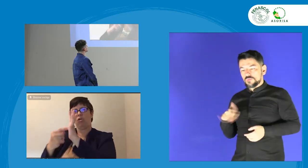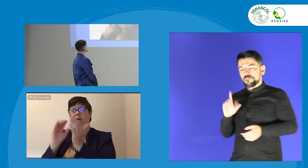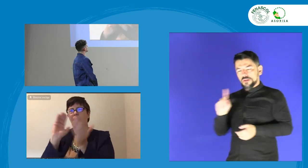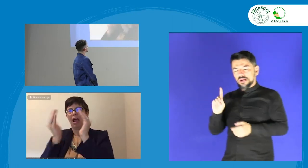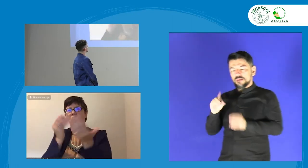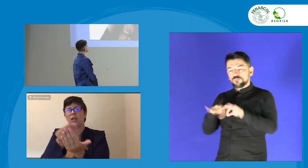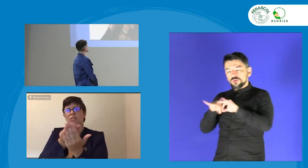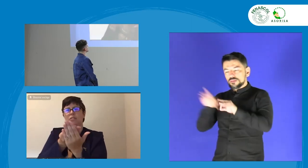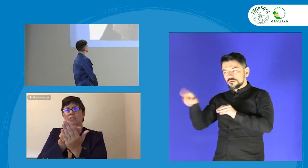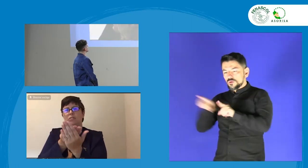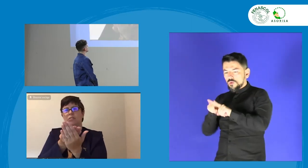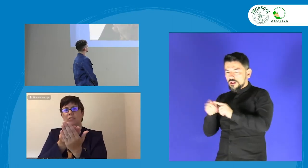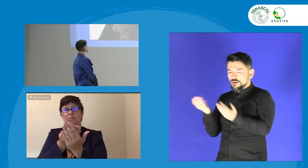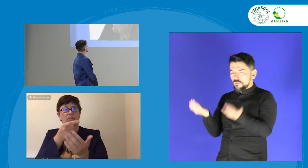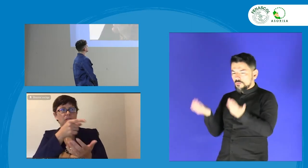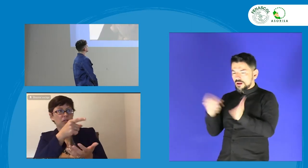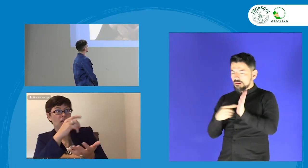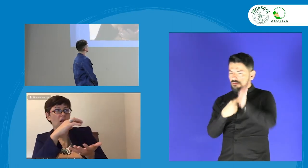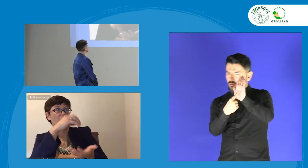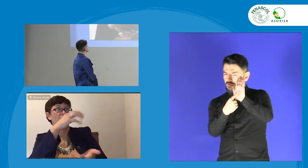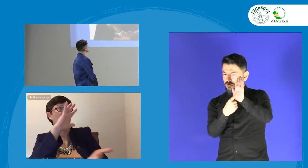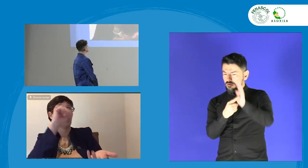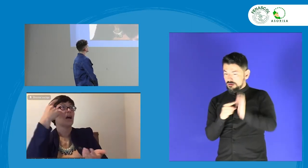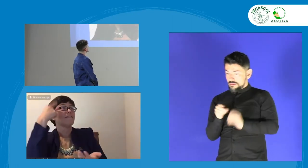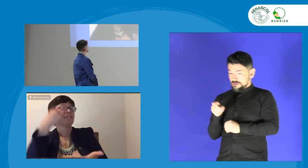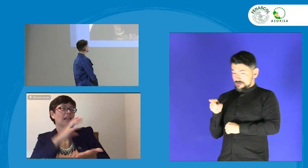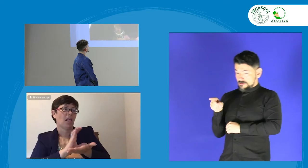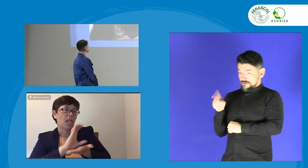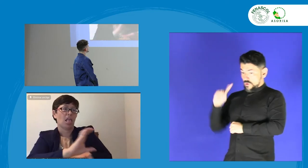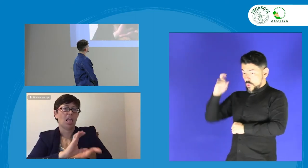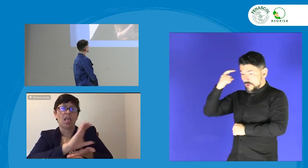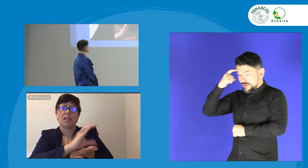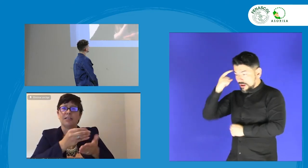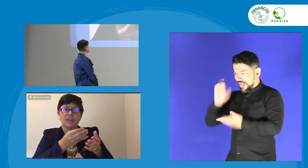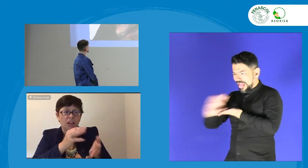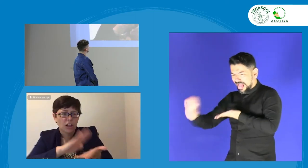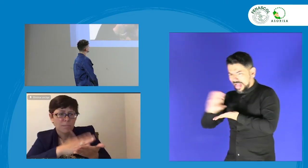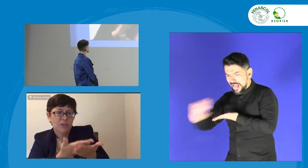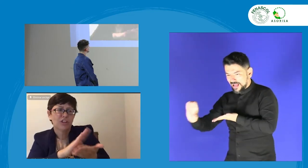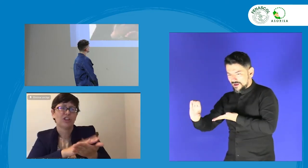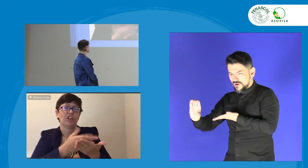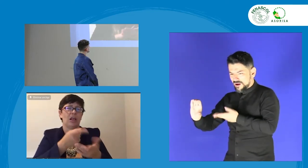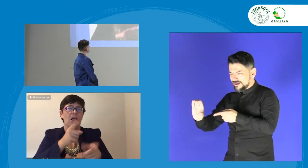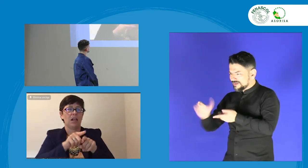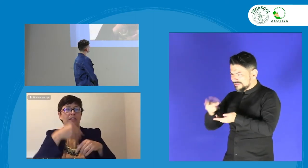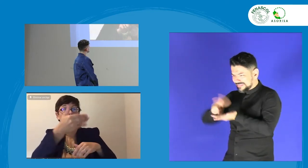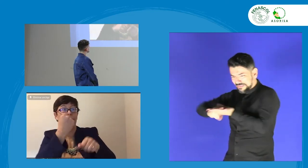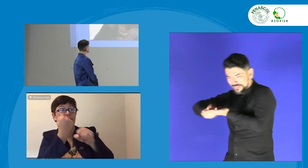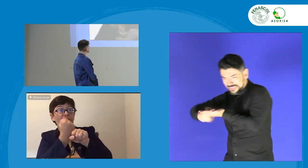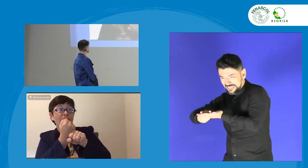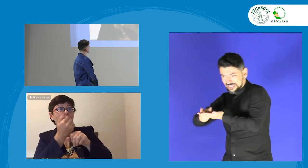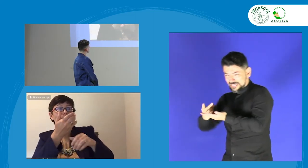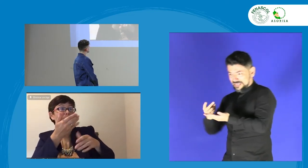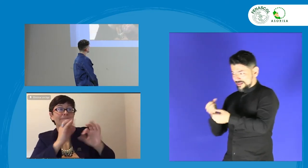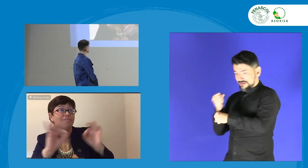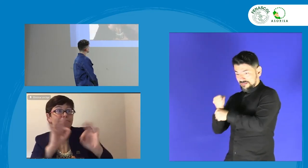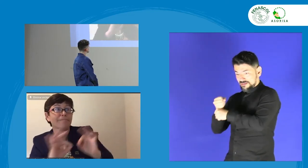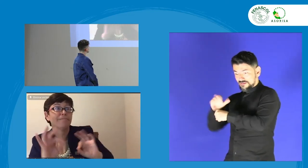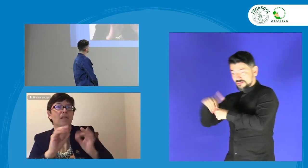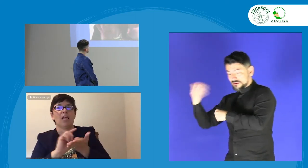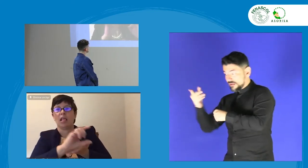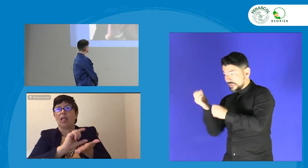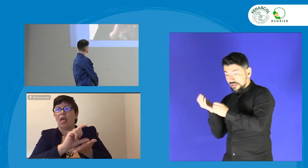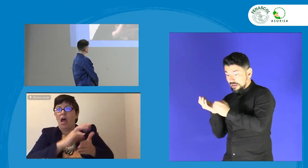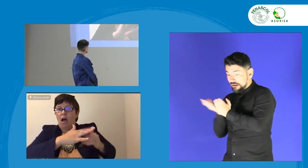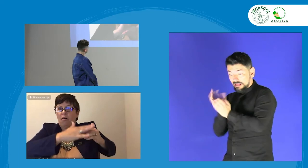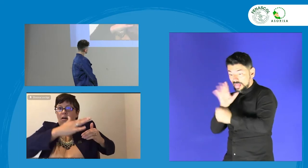para ustedes, no. Lo que hay que hacer allí es comparar lo que son los diferentes gastos, los diferentes fondos en cuanto